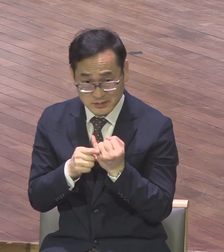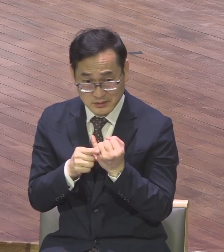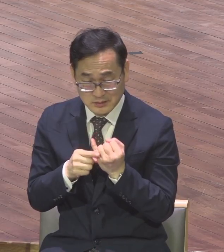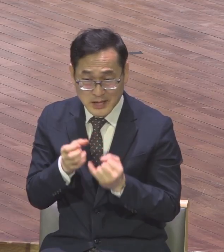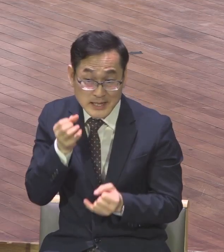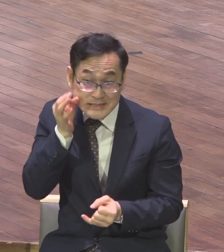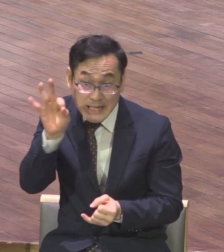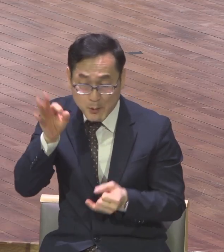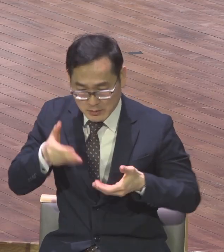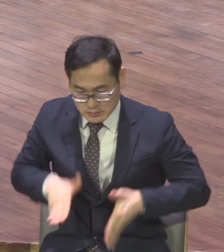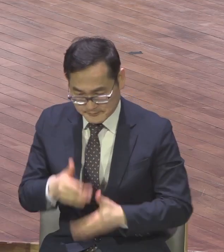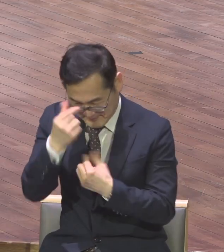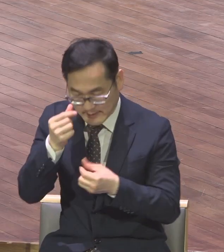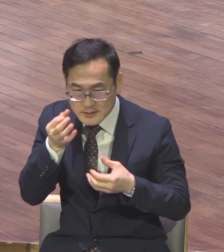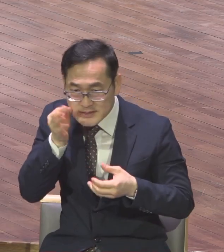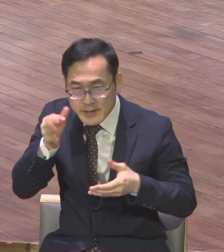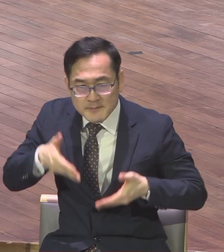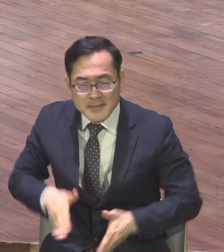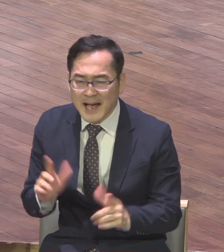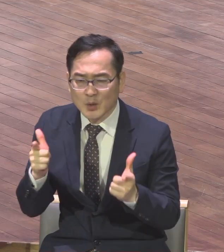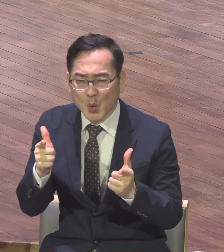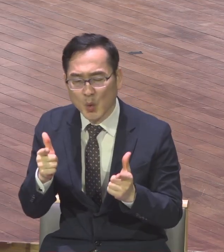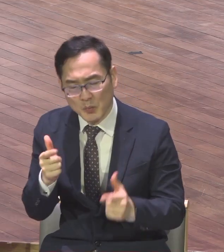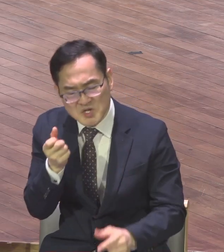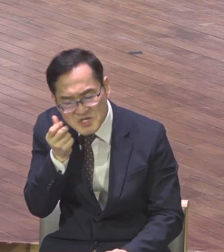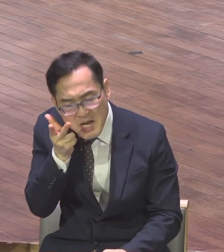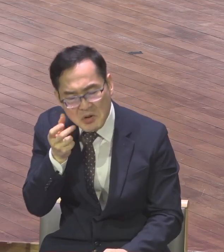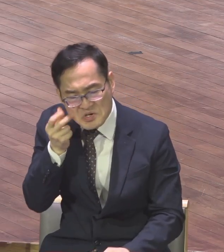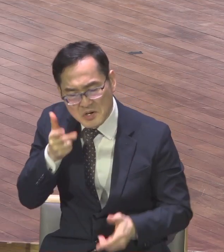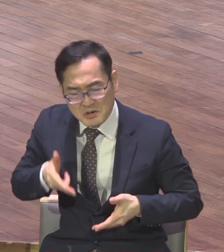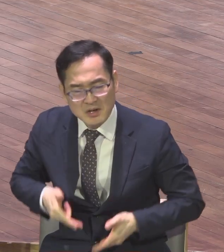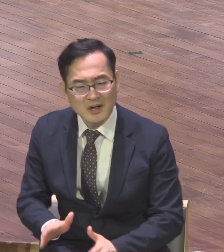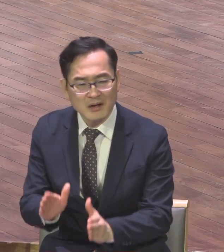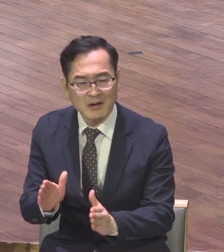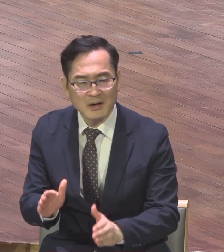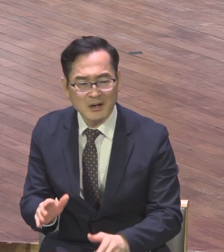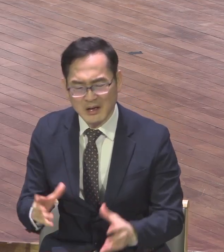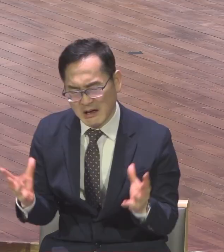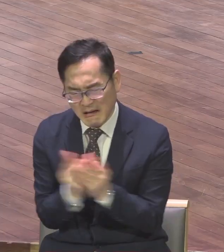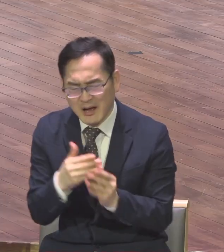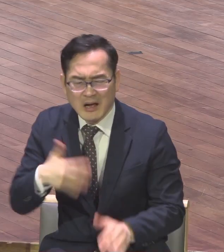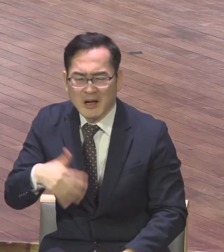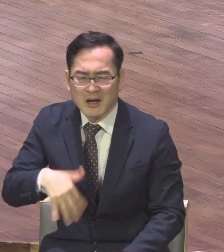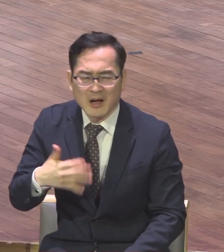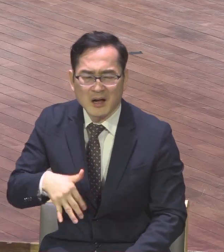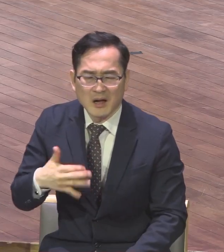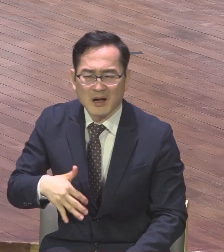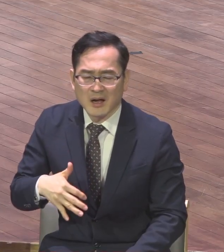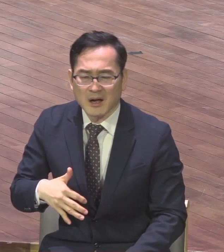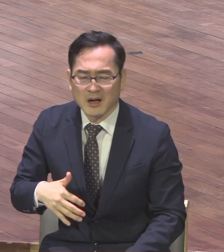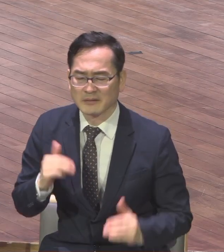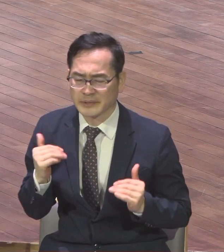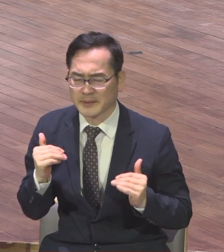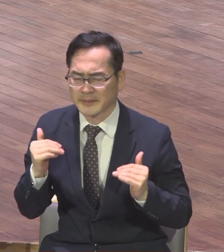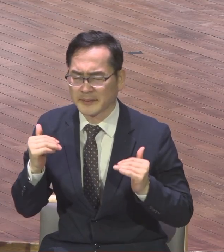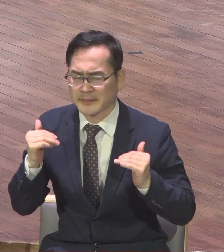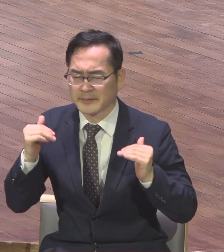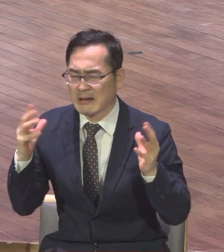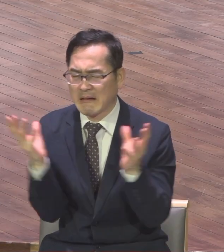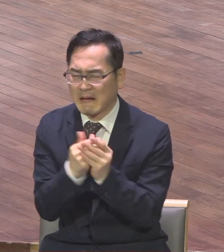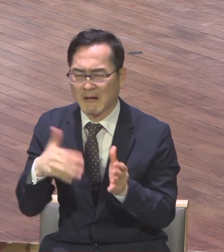하죠. 천하의 바울이 말이에요. 뭐 세상 몰라고 막 스펙이 그냥 누구도 따라올 수